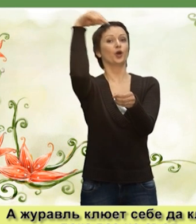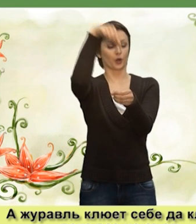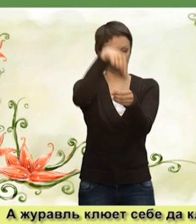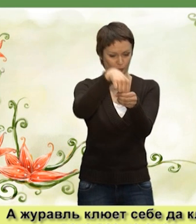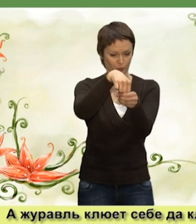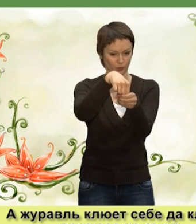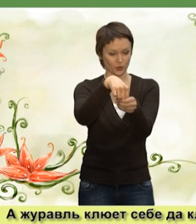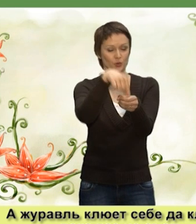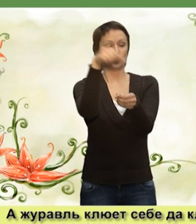пока